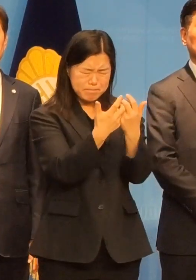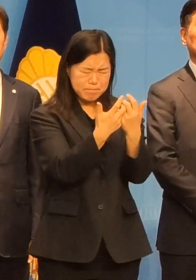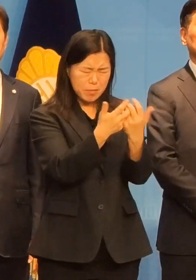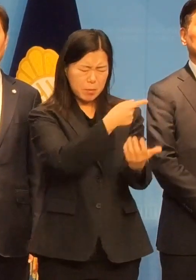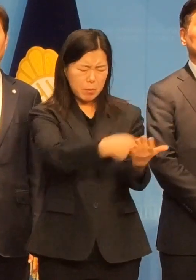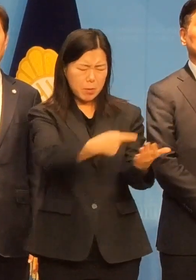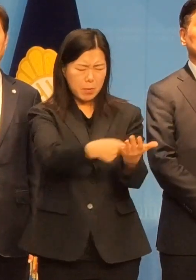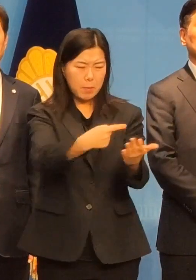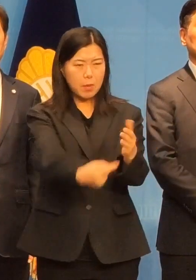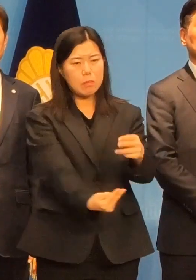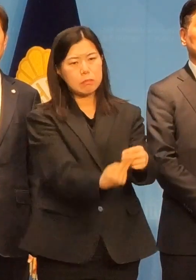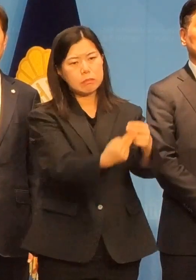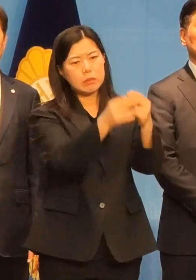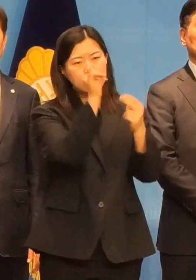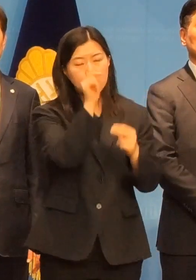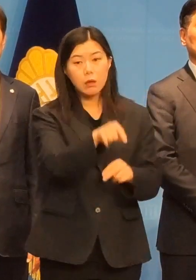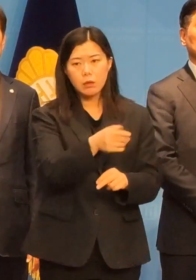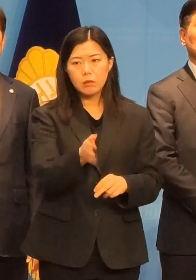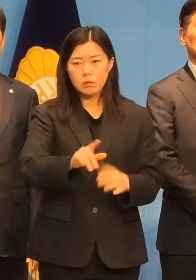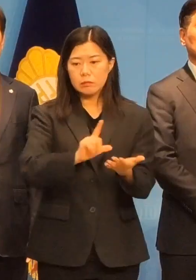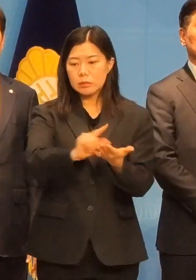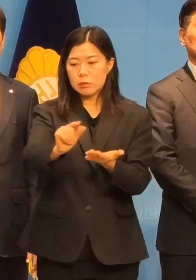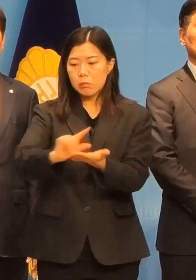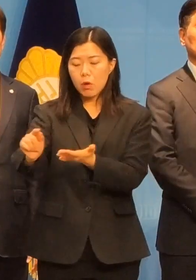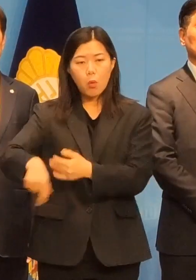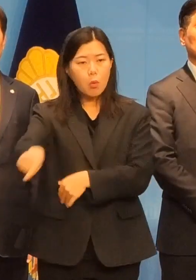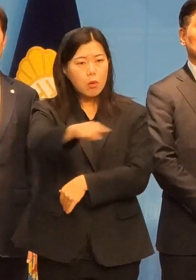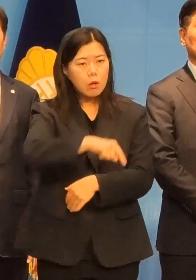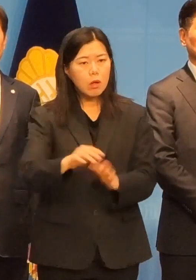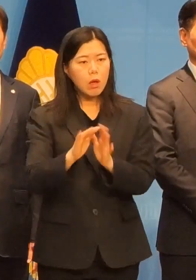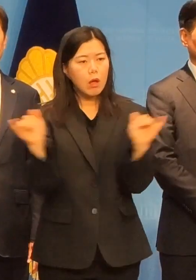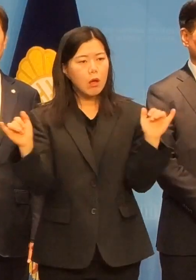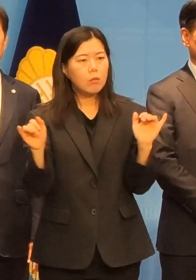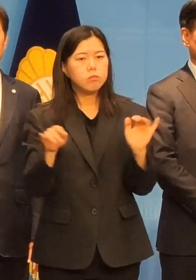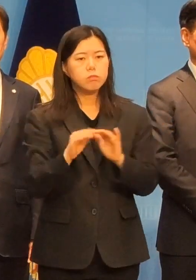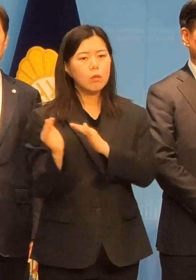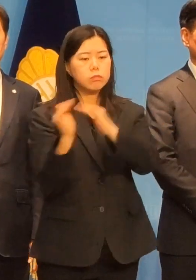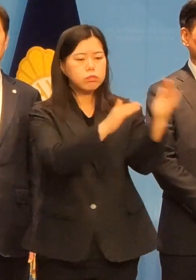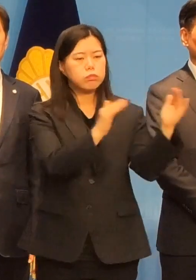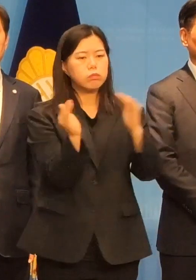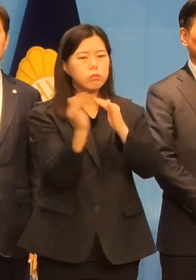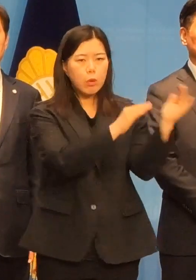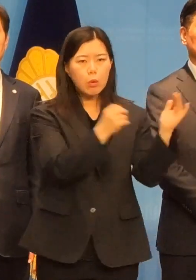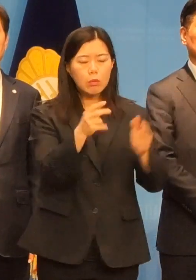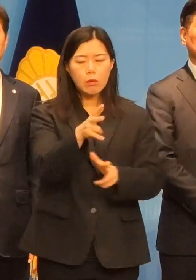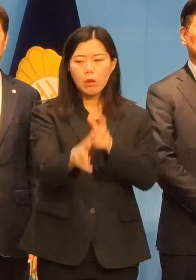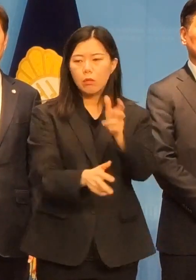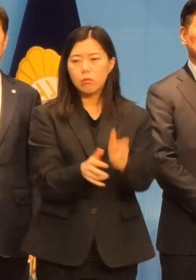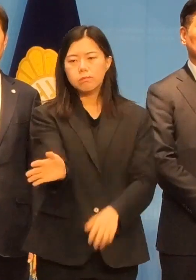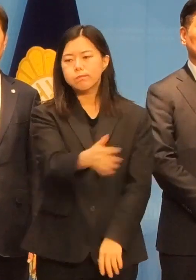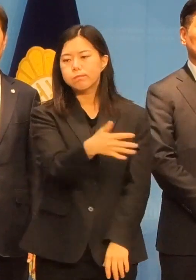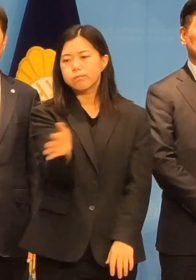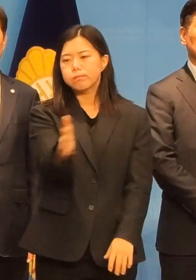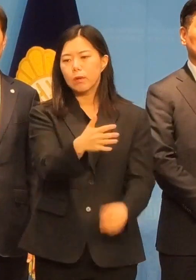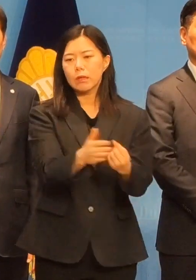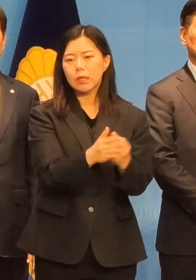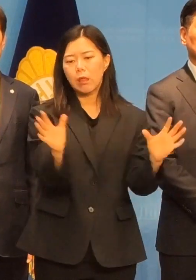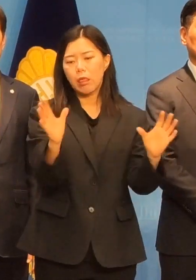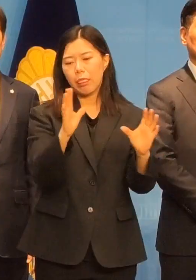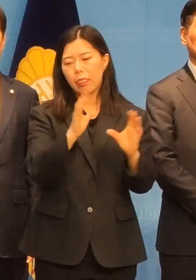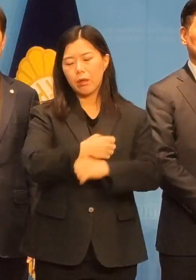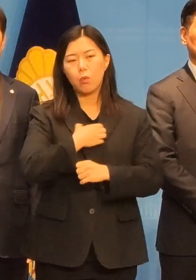누적되고 있는 수도권과 달리 지방은 인구 유출과 산업 공동화로 소멸의 위기에 내몰리고